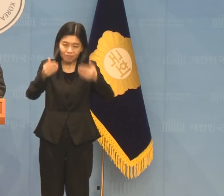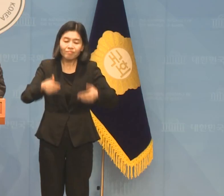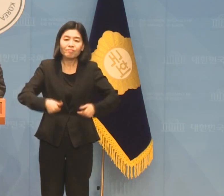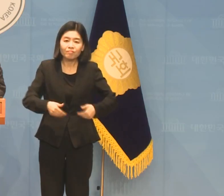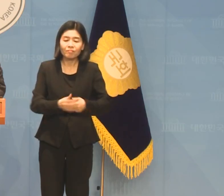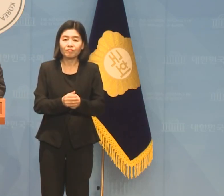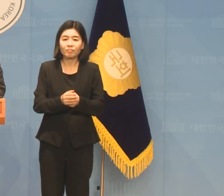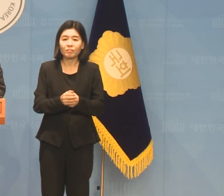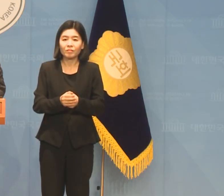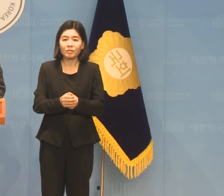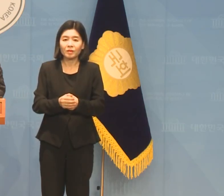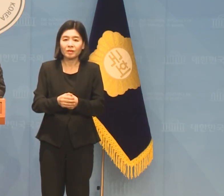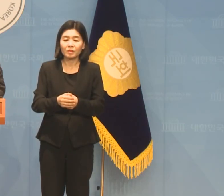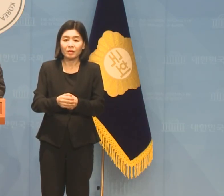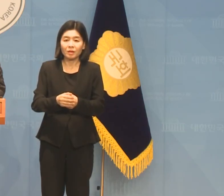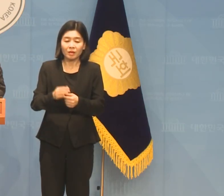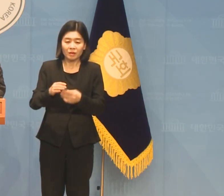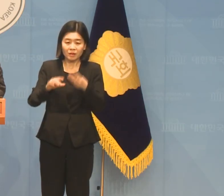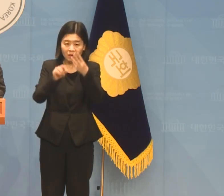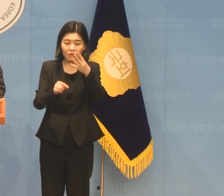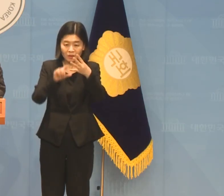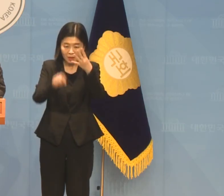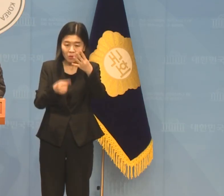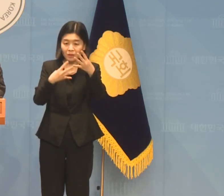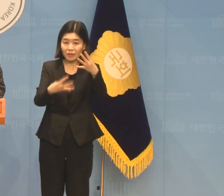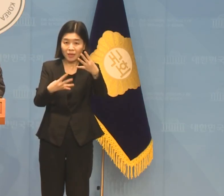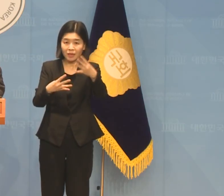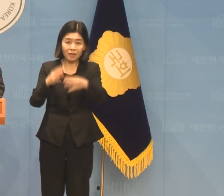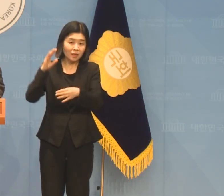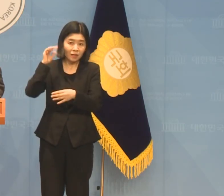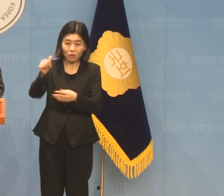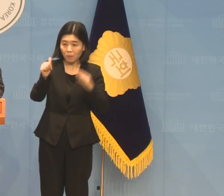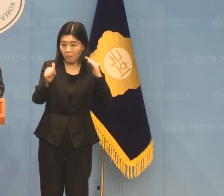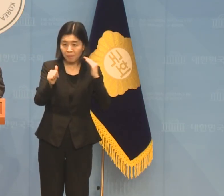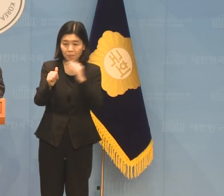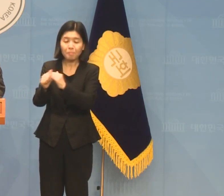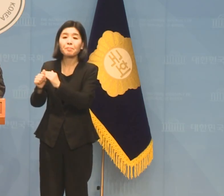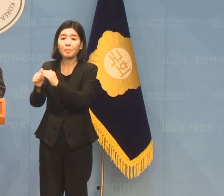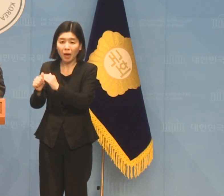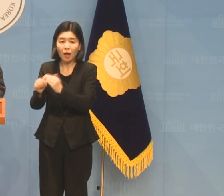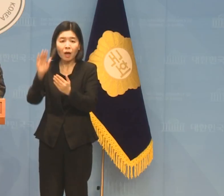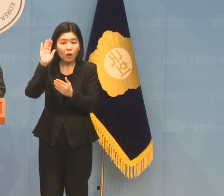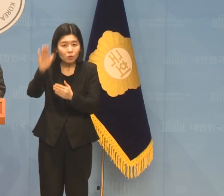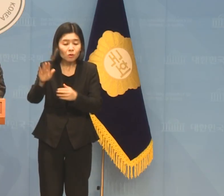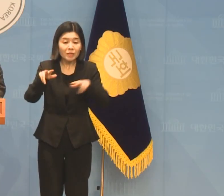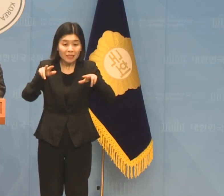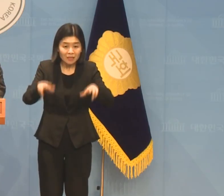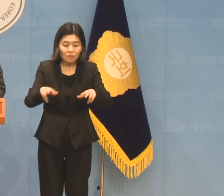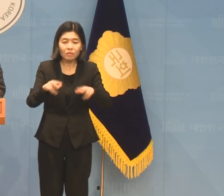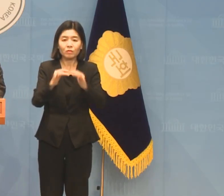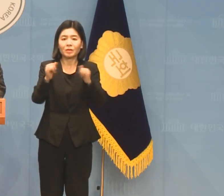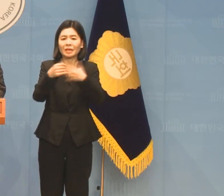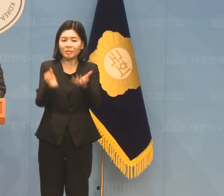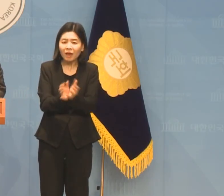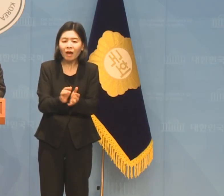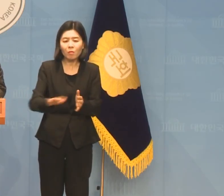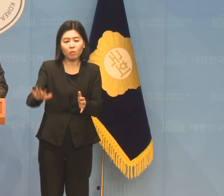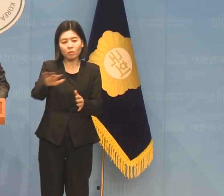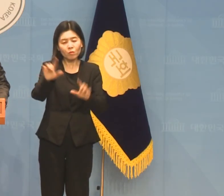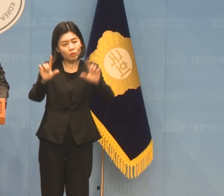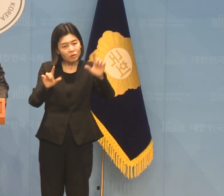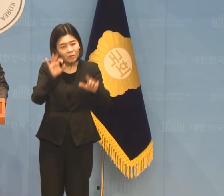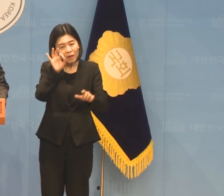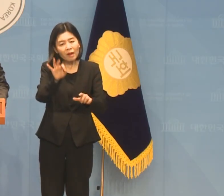대통령 파면 후 조기 대선 국면에서 당이 보인 모습은 이러한 원칙 준수와는 거리가